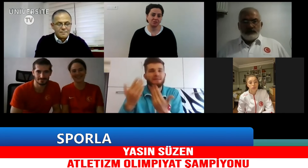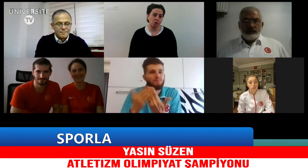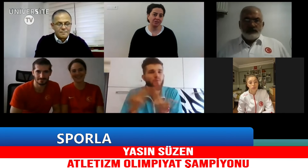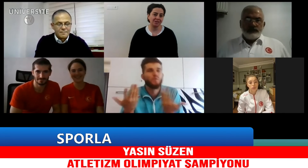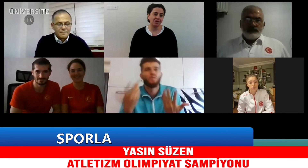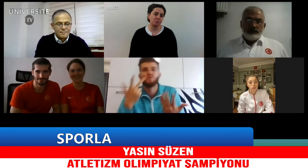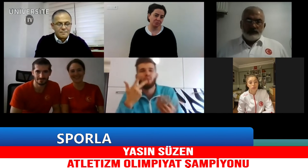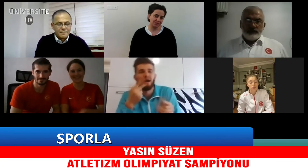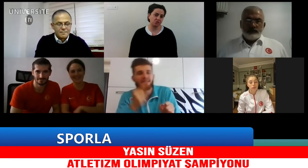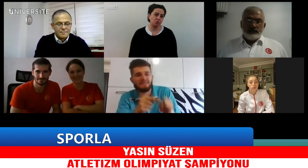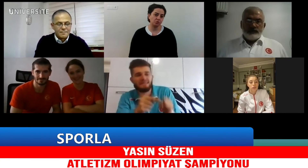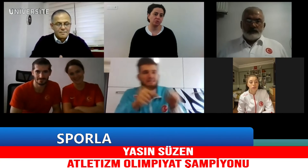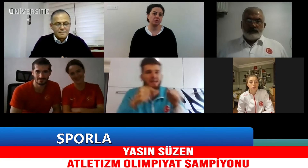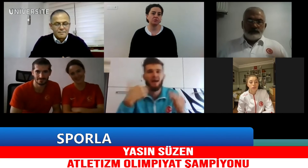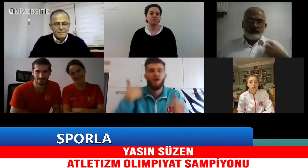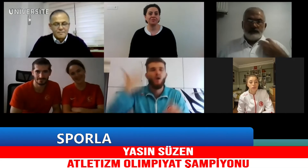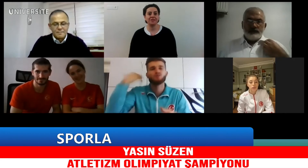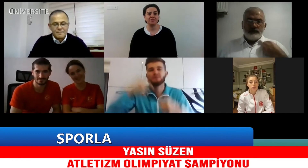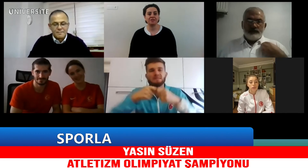Kamplarımız, şu an kampımız yok.